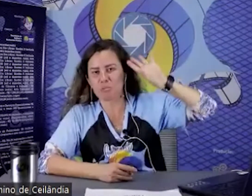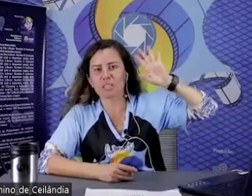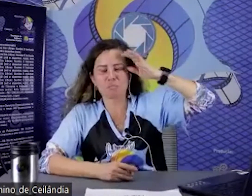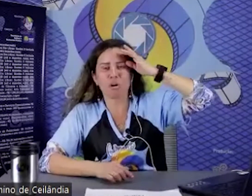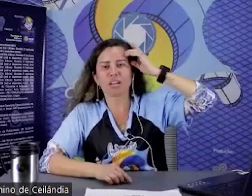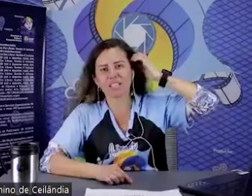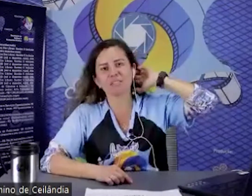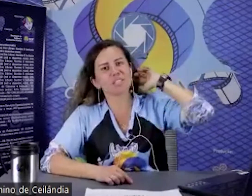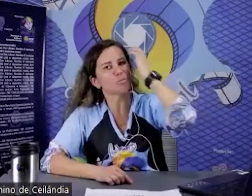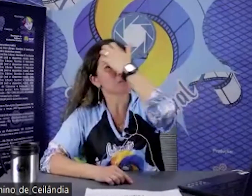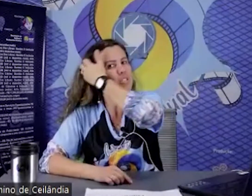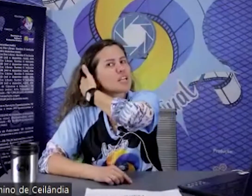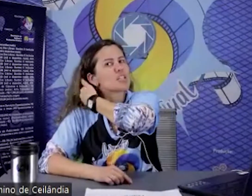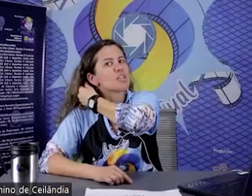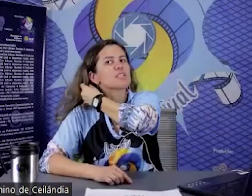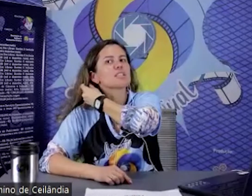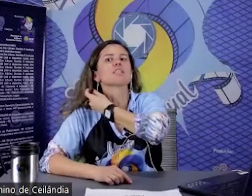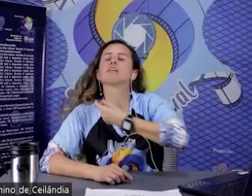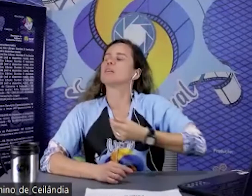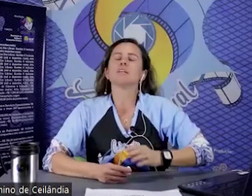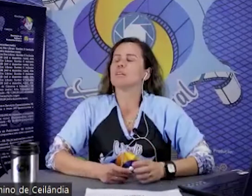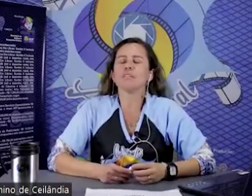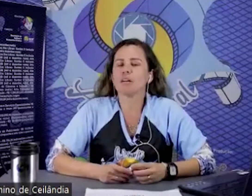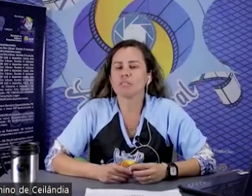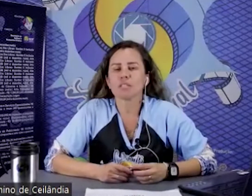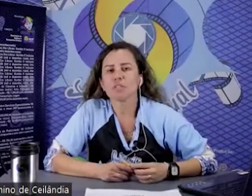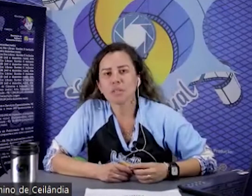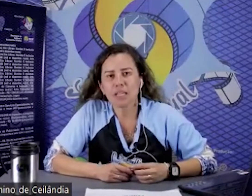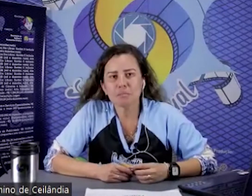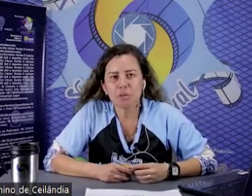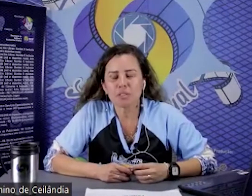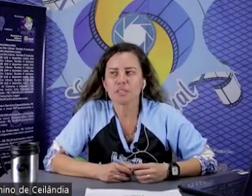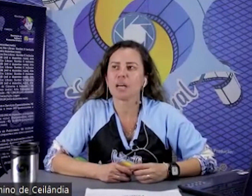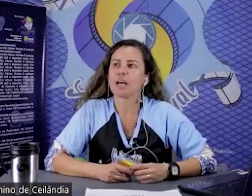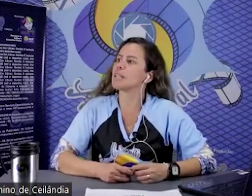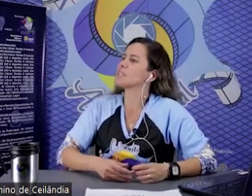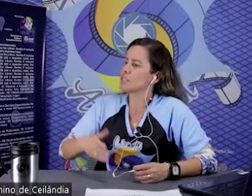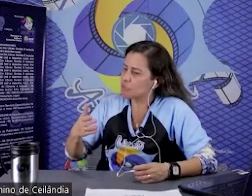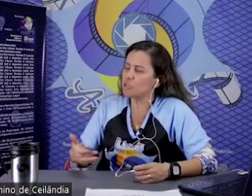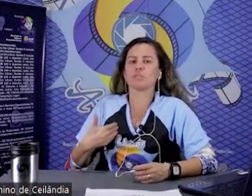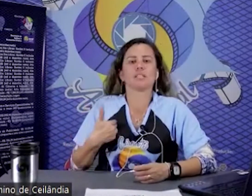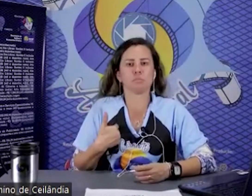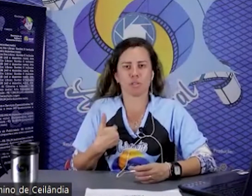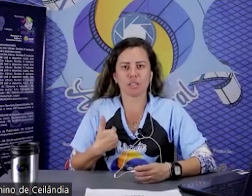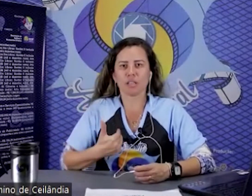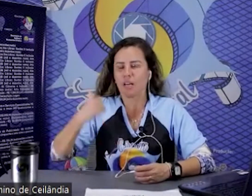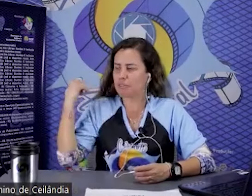manda embora, que deve ser o da administrativa, ele disse assim, não, ela não foi mandada embora. Aí ela disse, eu fui mandada embora. A